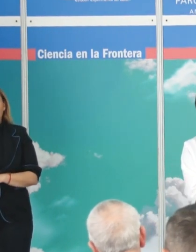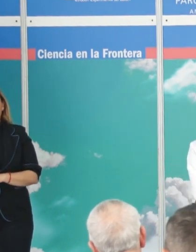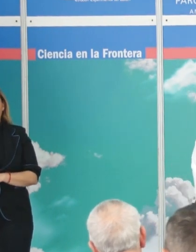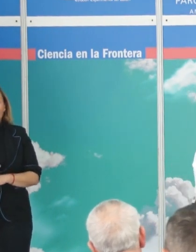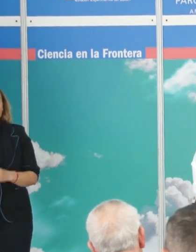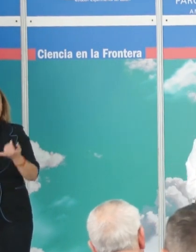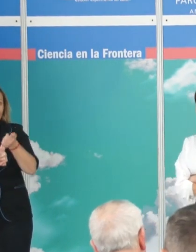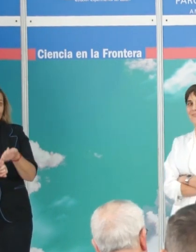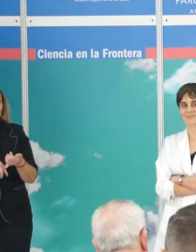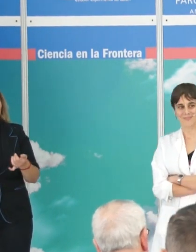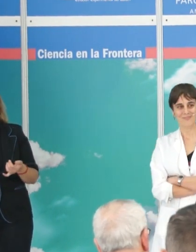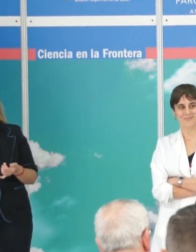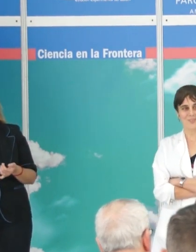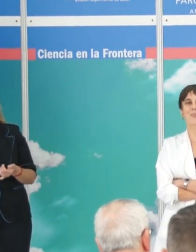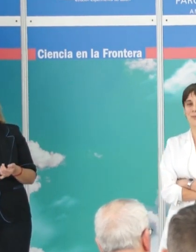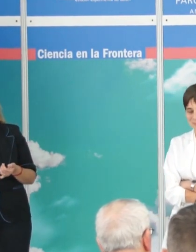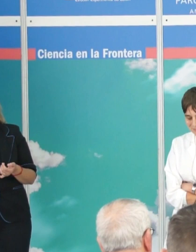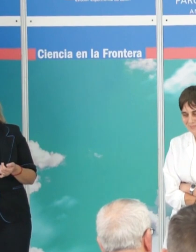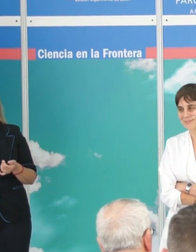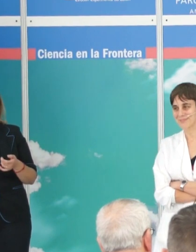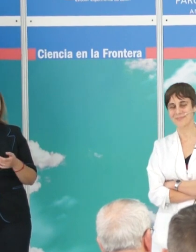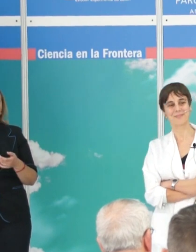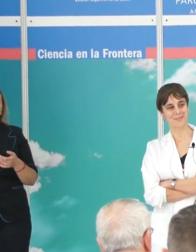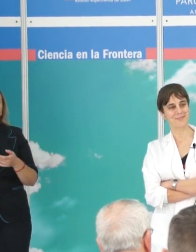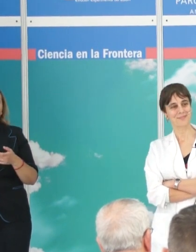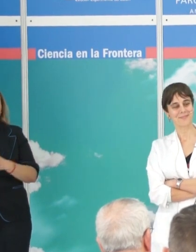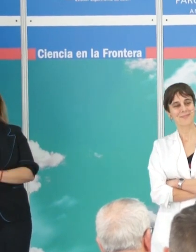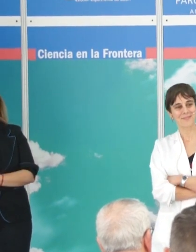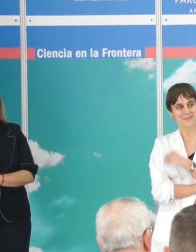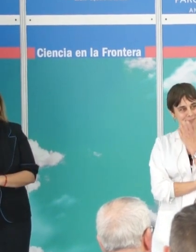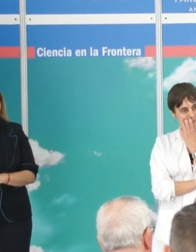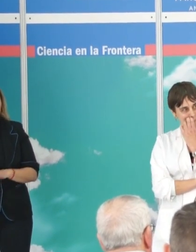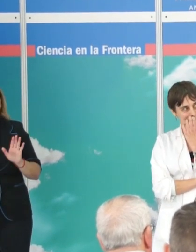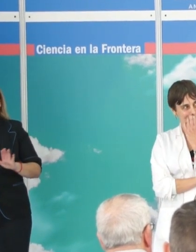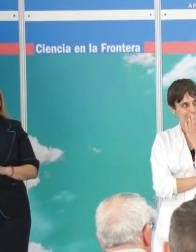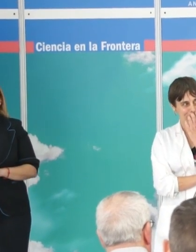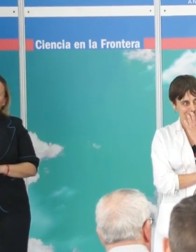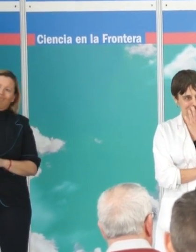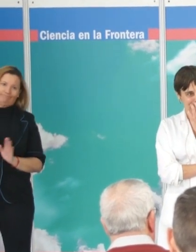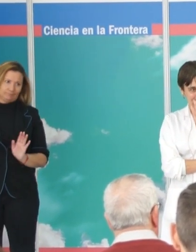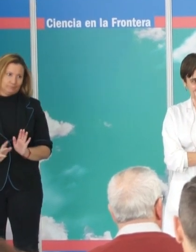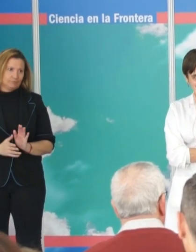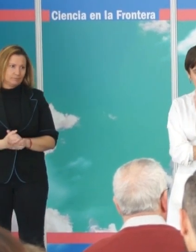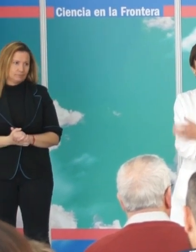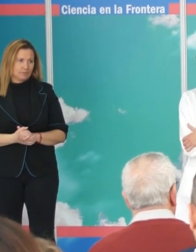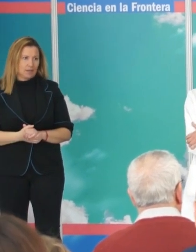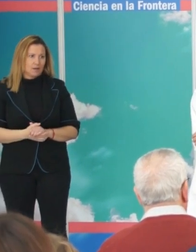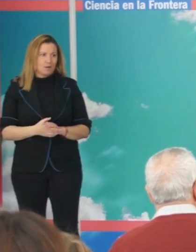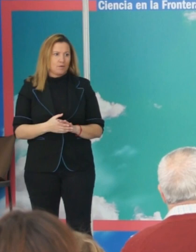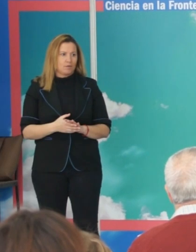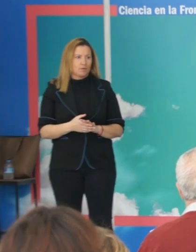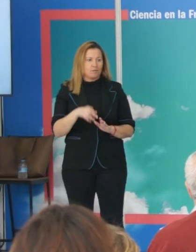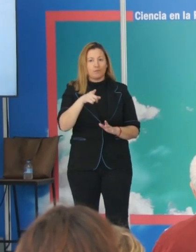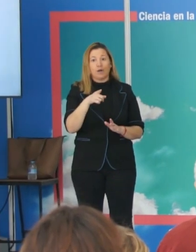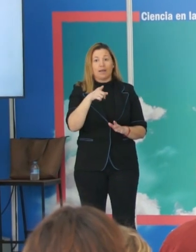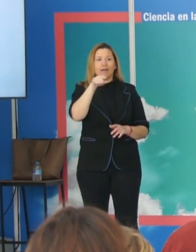Clara Immermann, y que además se suicidó. Sí, sí. Y incluso, bueno, en la revista digo, podía ser porque no estaba de acuerdo. Sí, sí, ¿no?